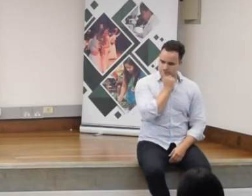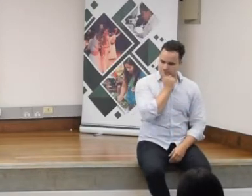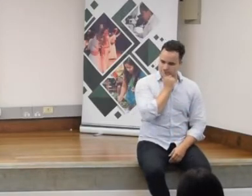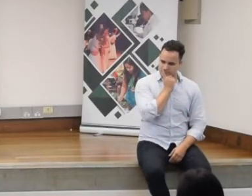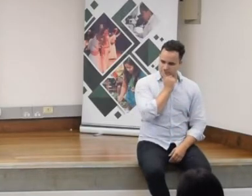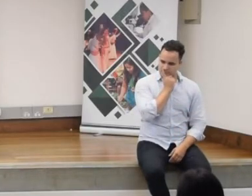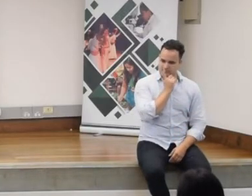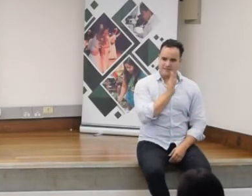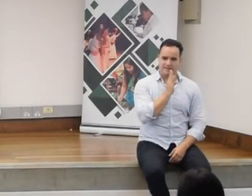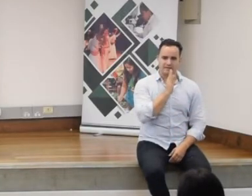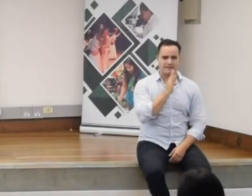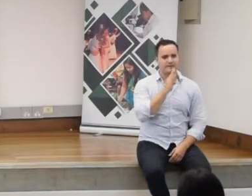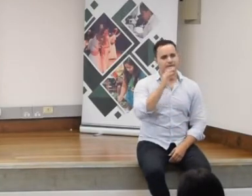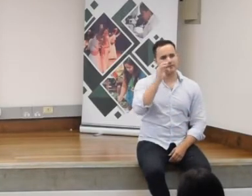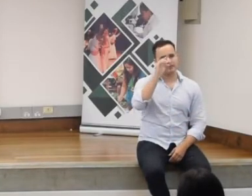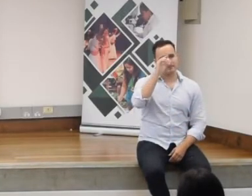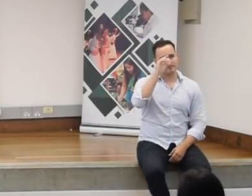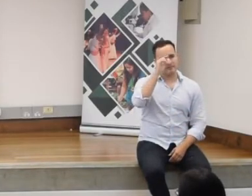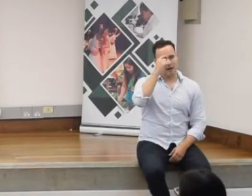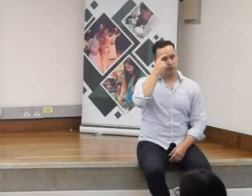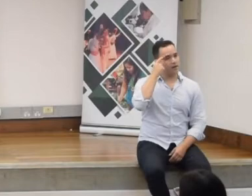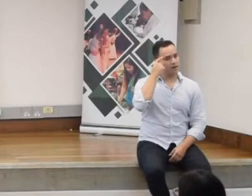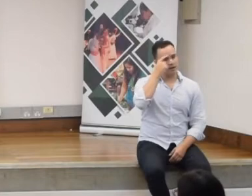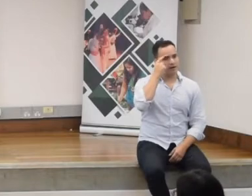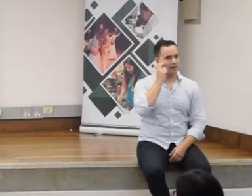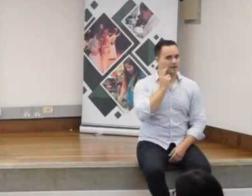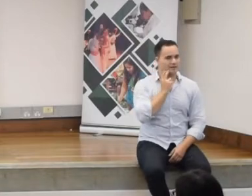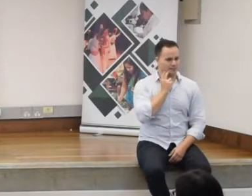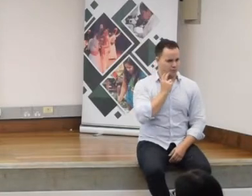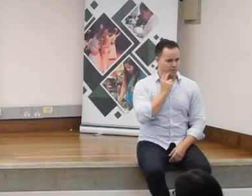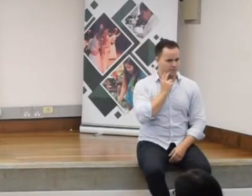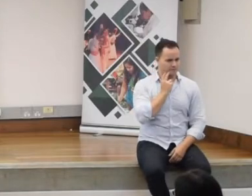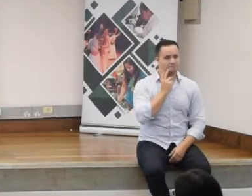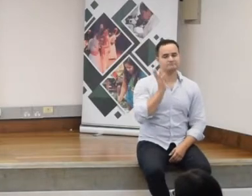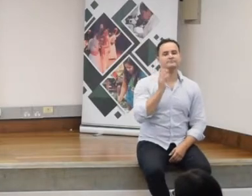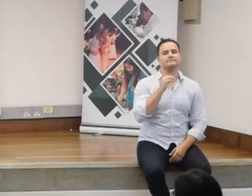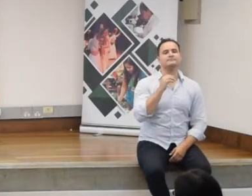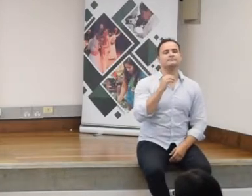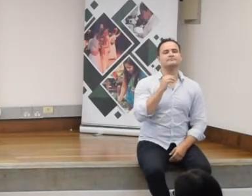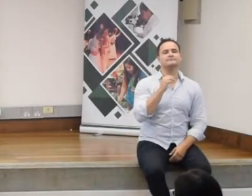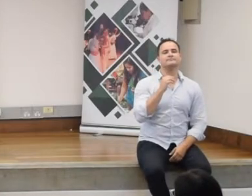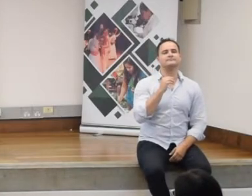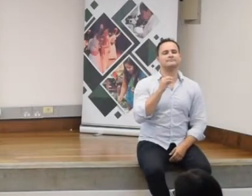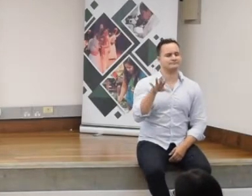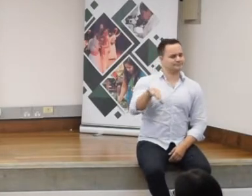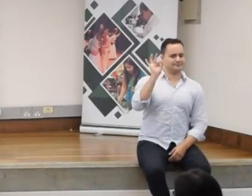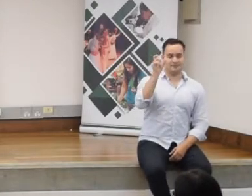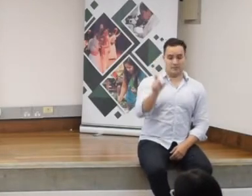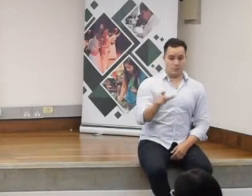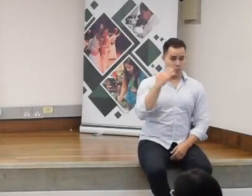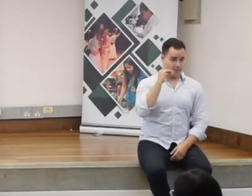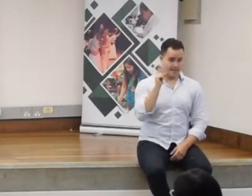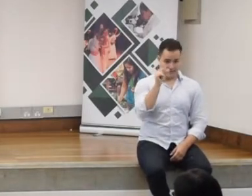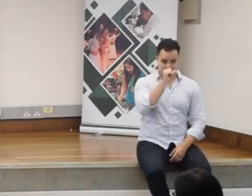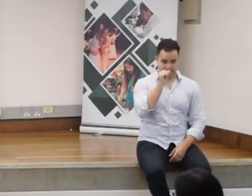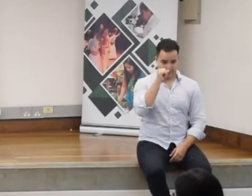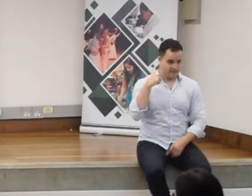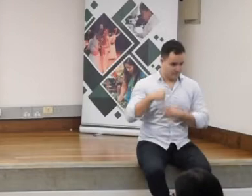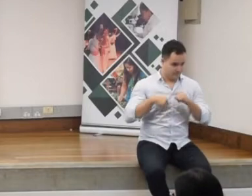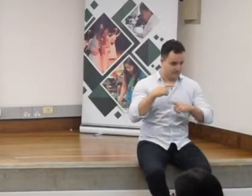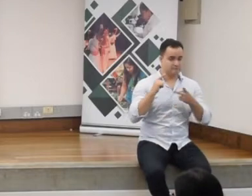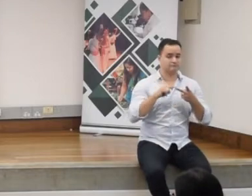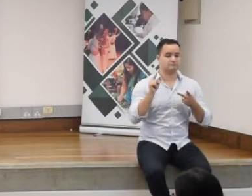con Pablo un caso muy particular de una mujer afro que tiene discapacidad y que en